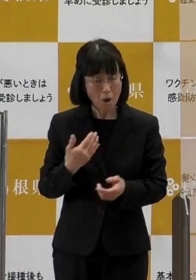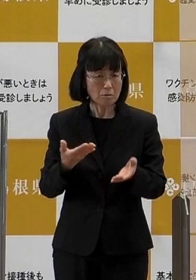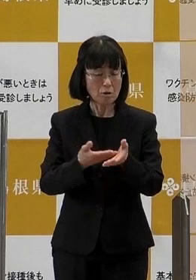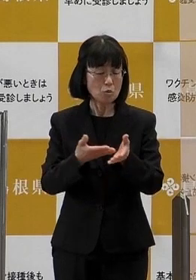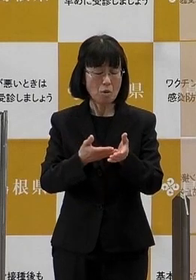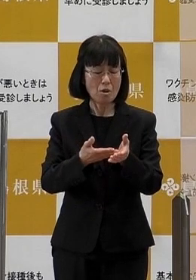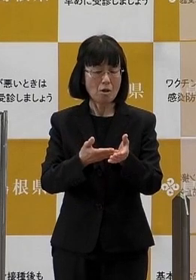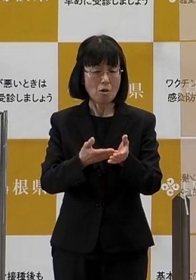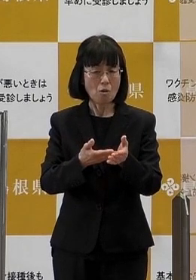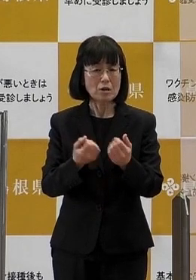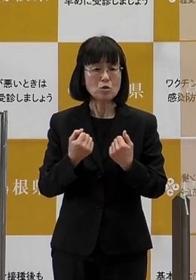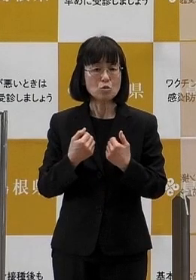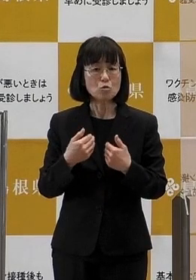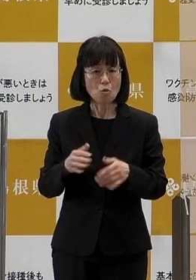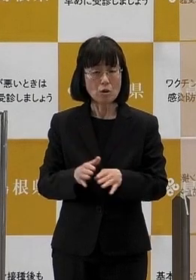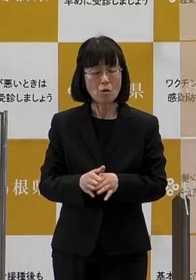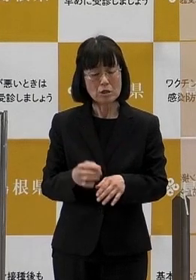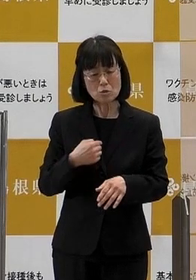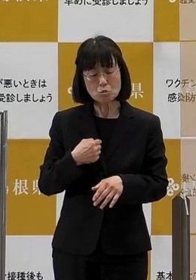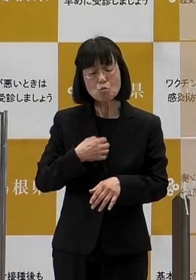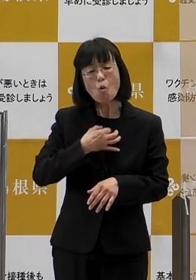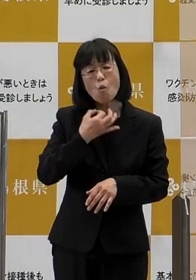よ。私のこのダミ声聞いたからって言って